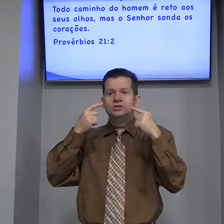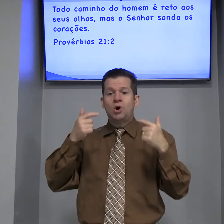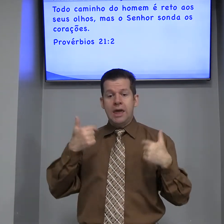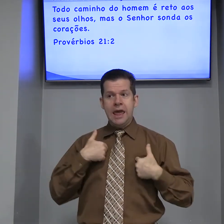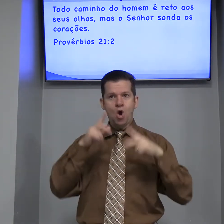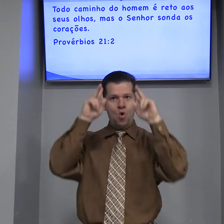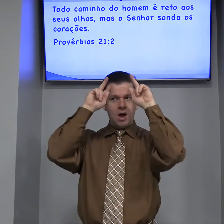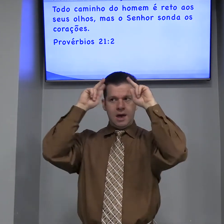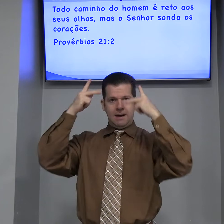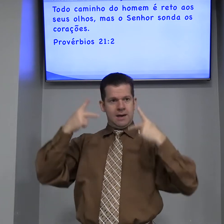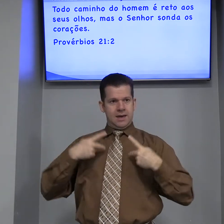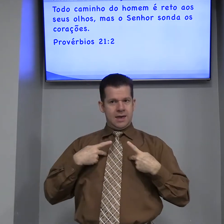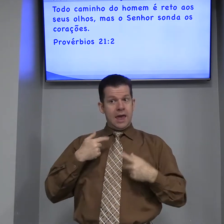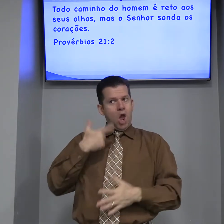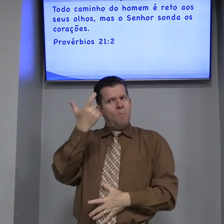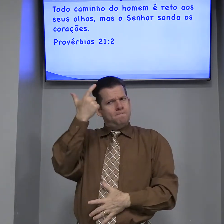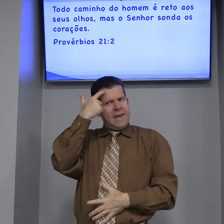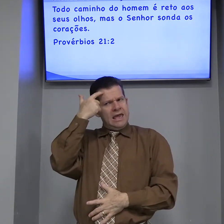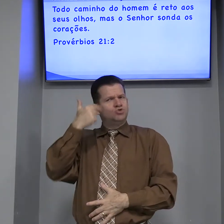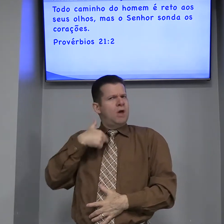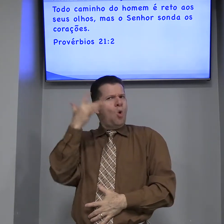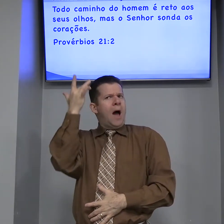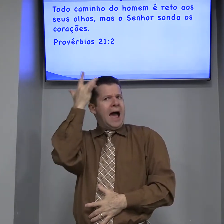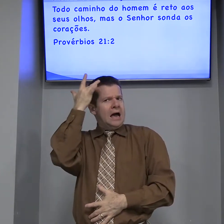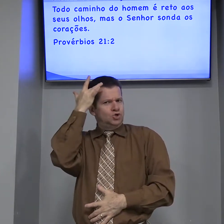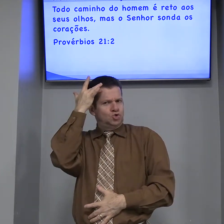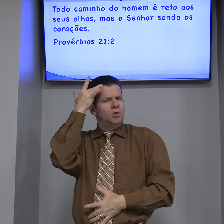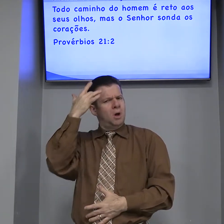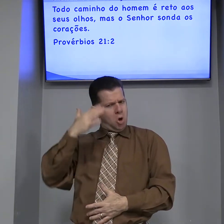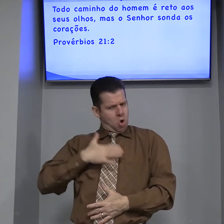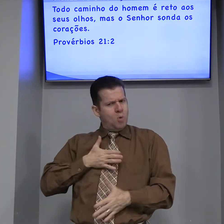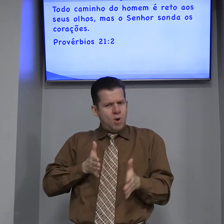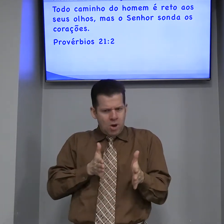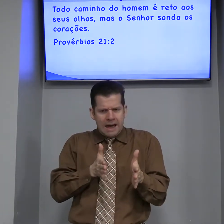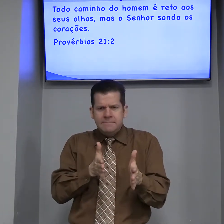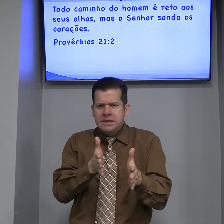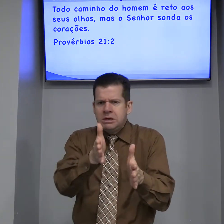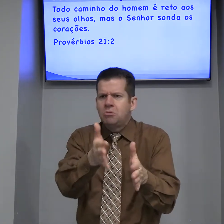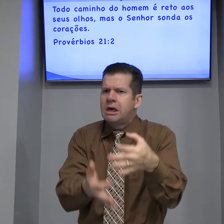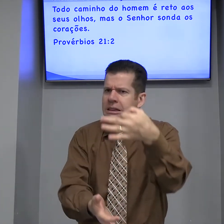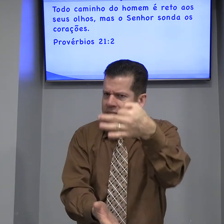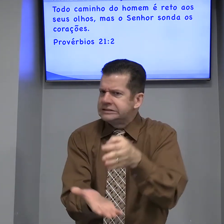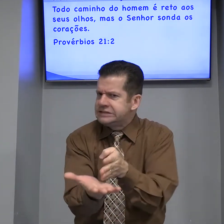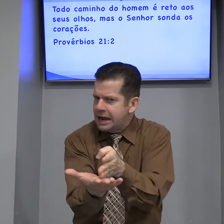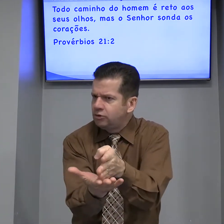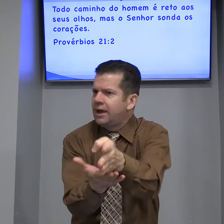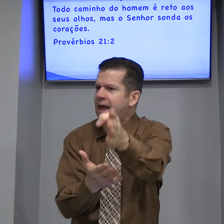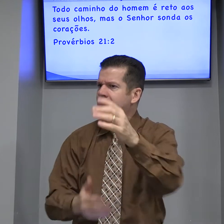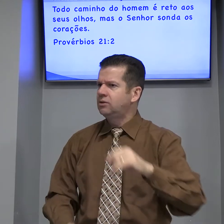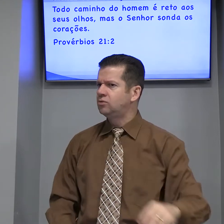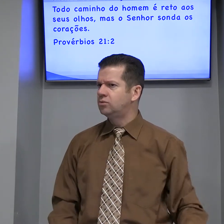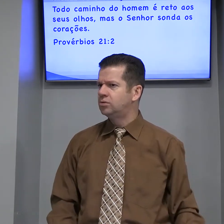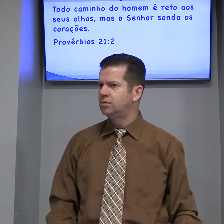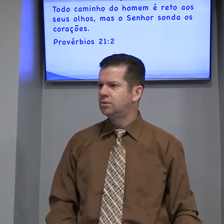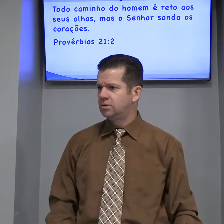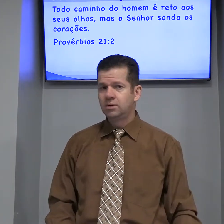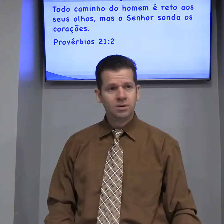Então, eu penso, eu acho, o meu caminho está certo, é reto.